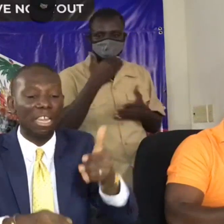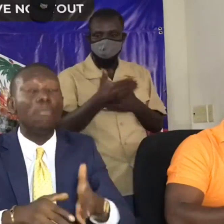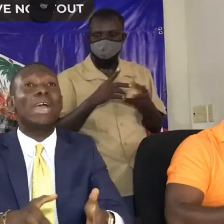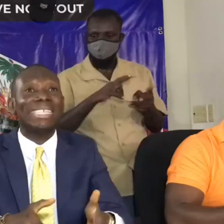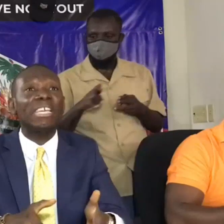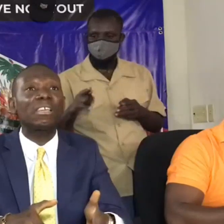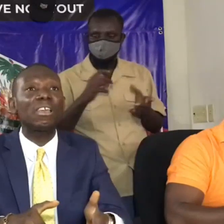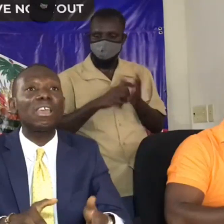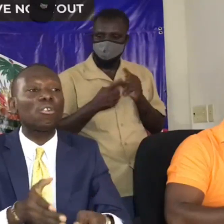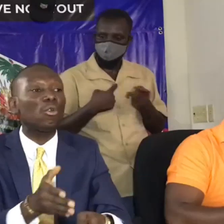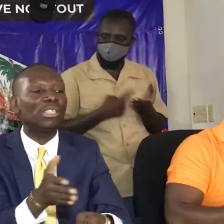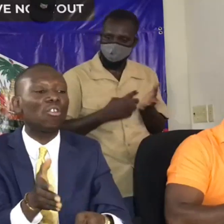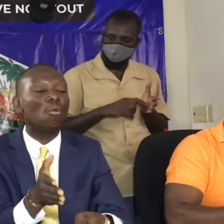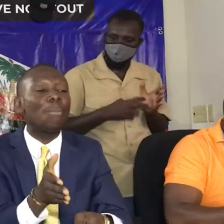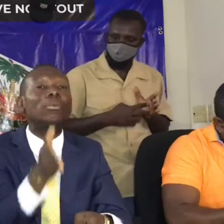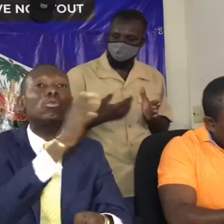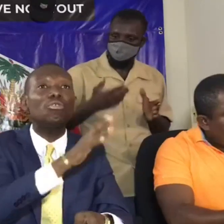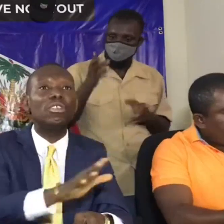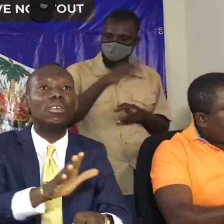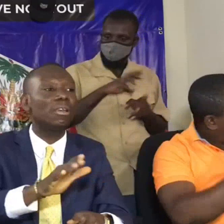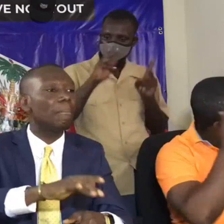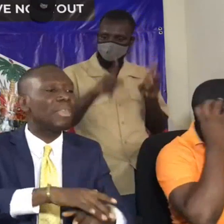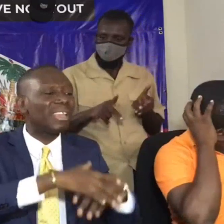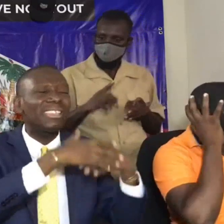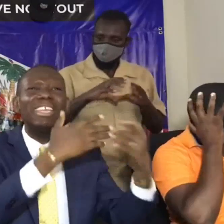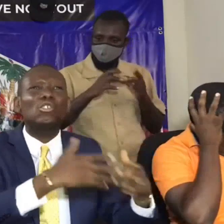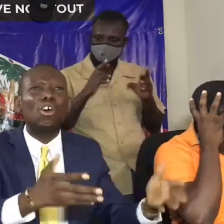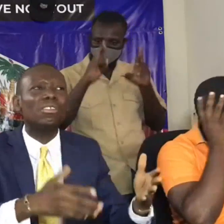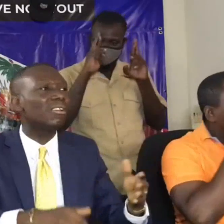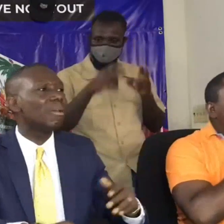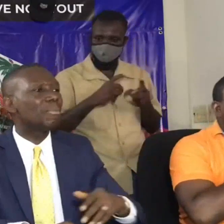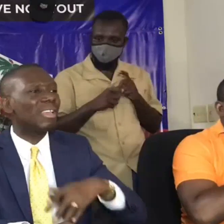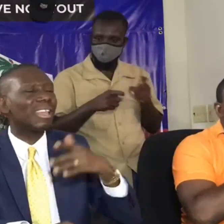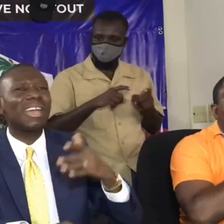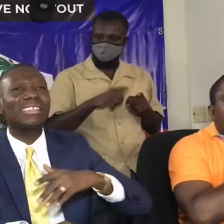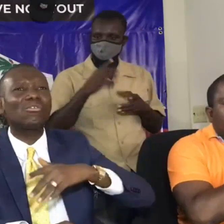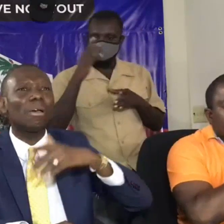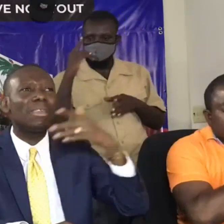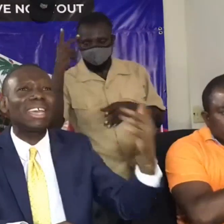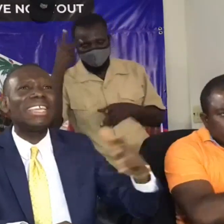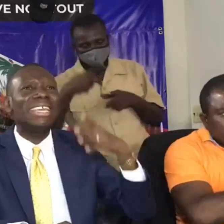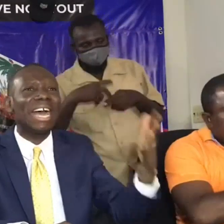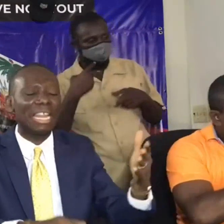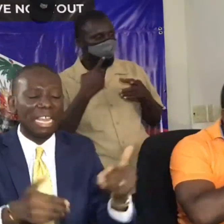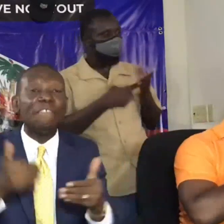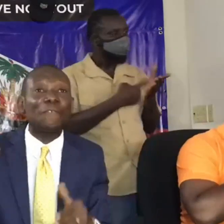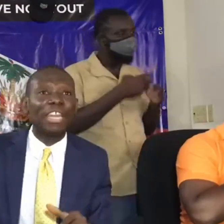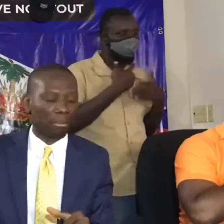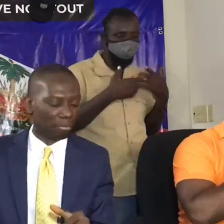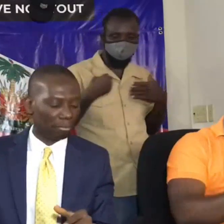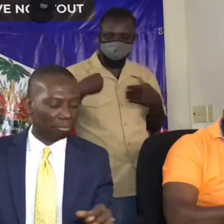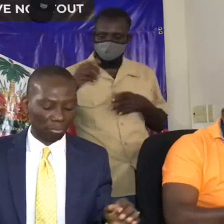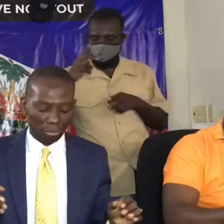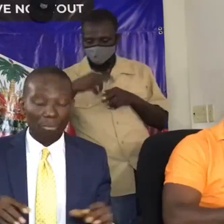acquis démocratiques, et que ont dit que le pape soutenir pièce des ordres, pièce arrestation arbitraire illégale qui